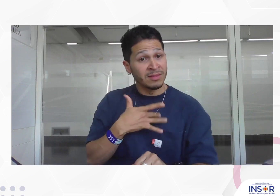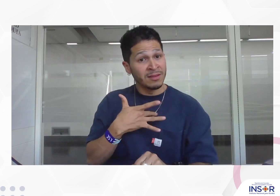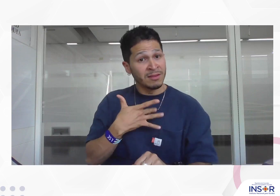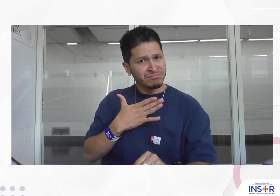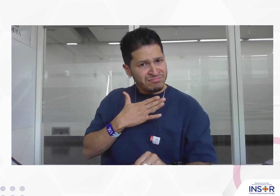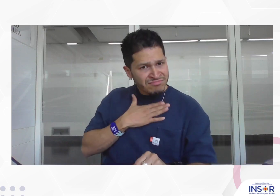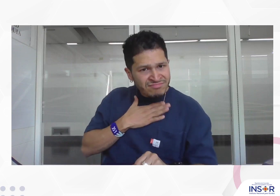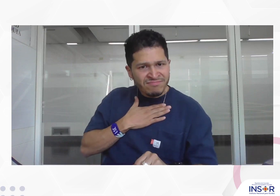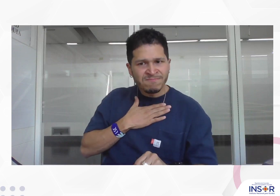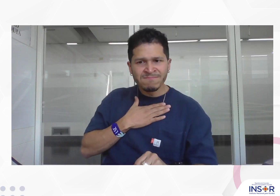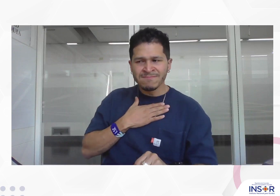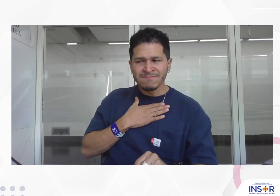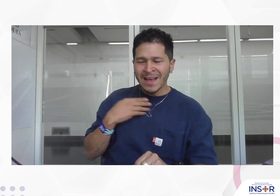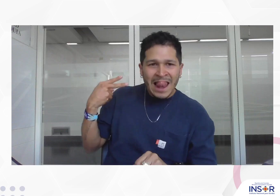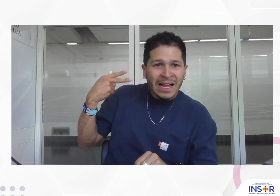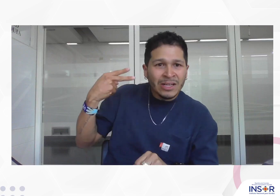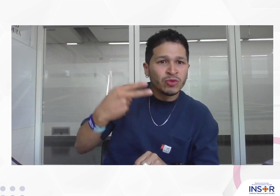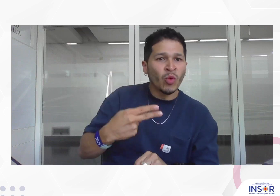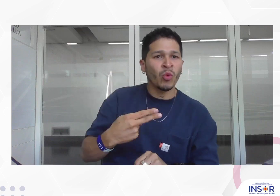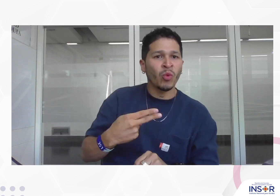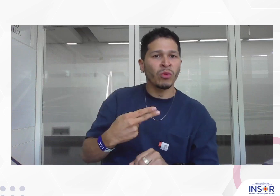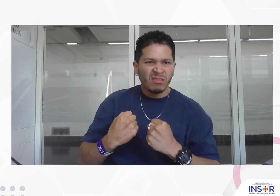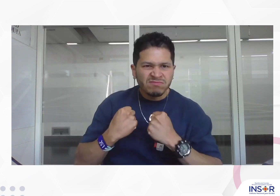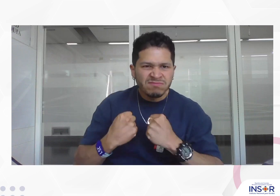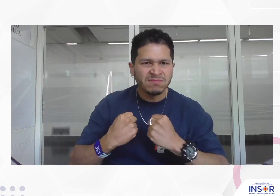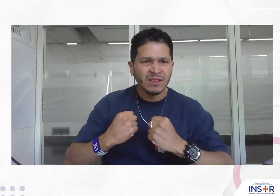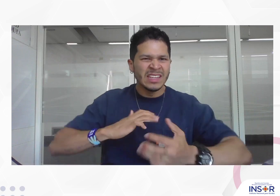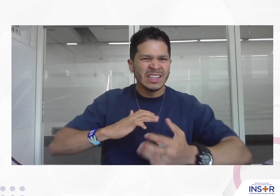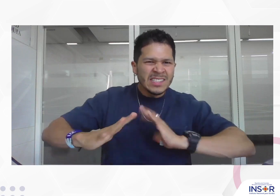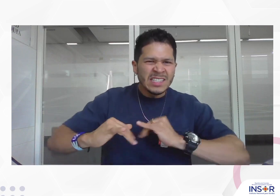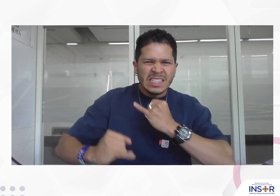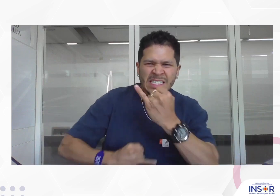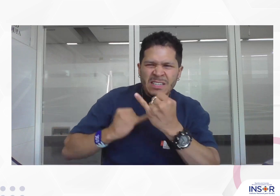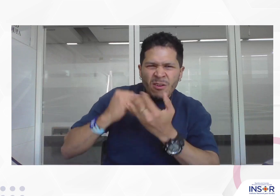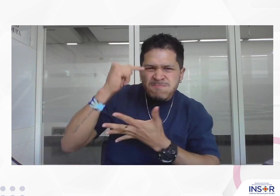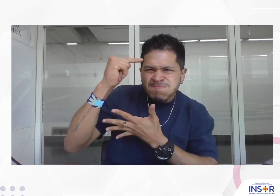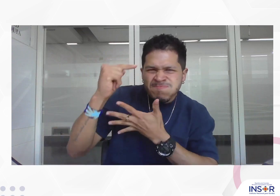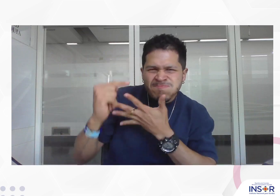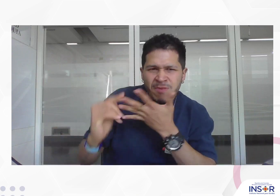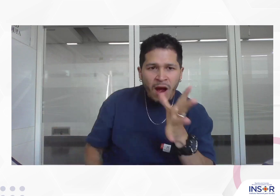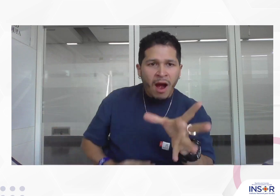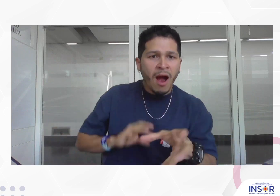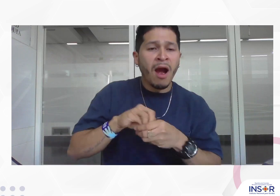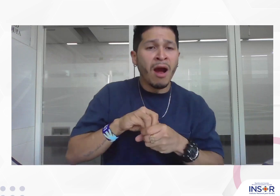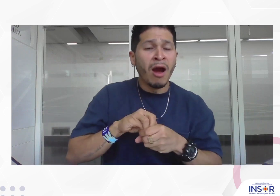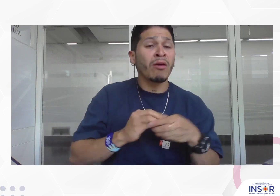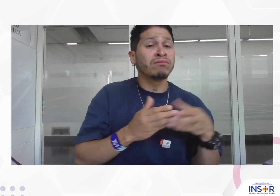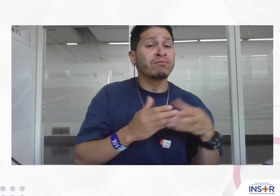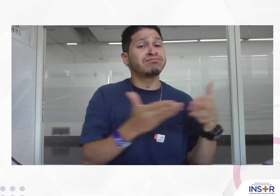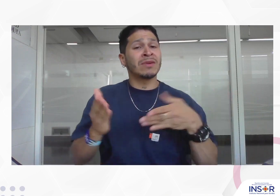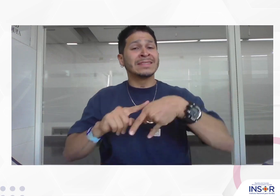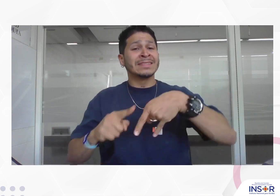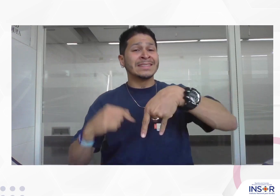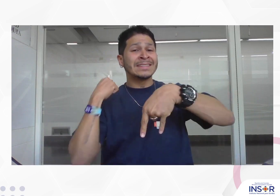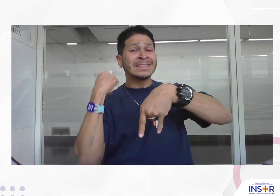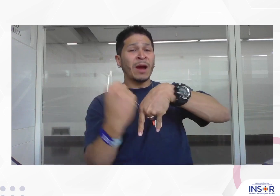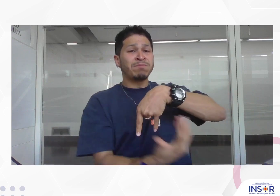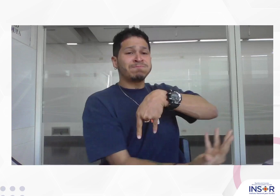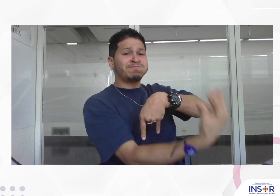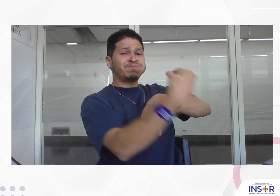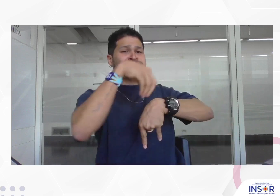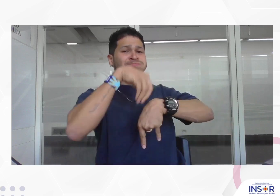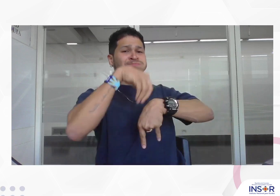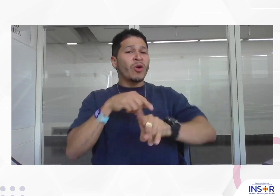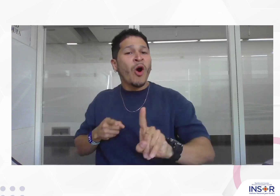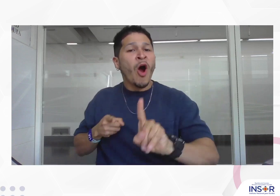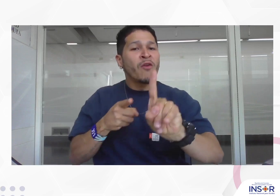comunidad sorda, las personas con hipoacusia que se sienten reconocidos por una historia de lucha por el uso de la lengua de